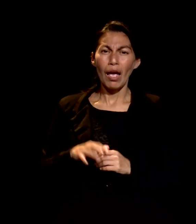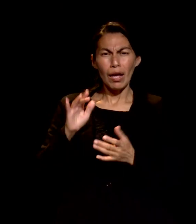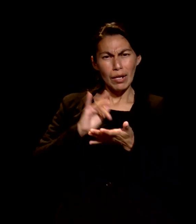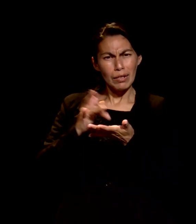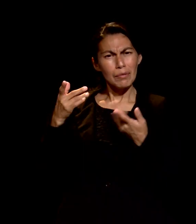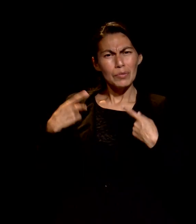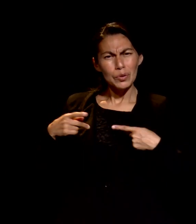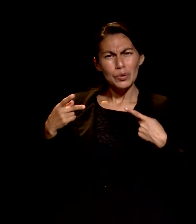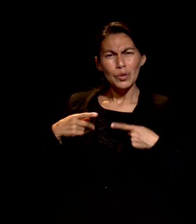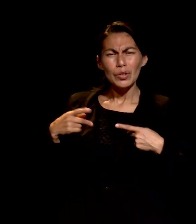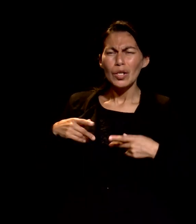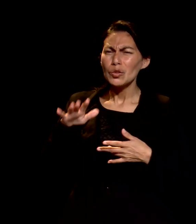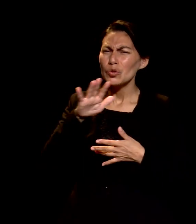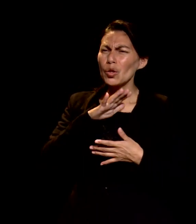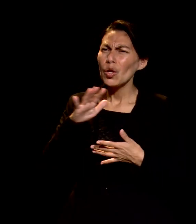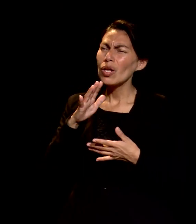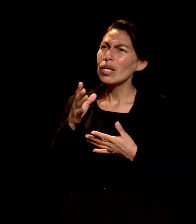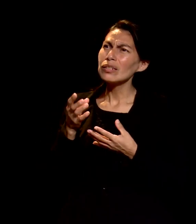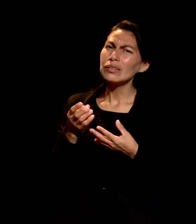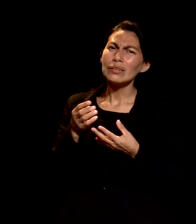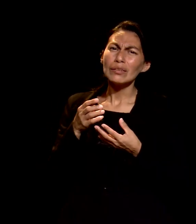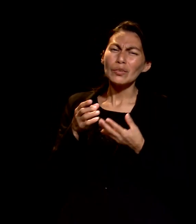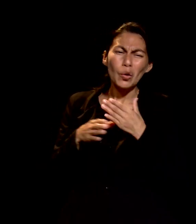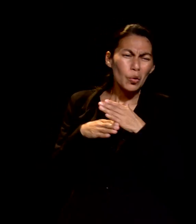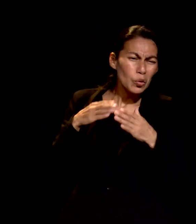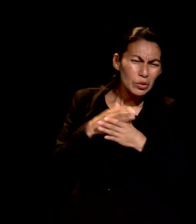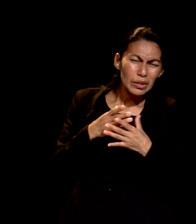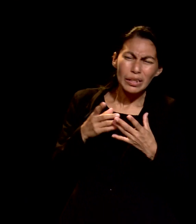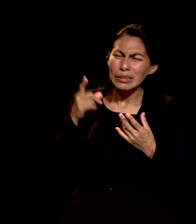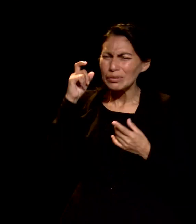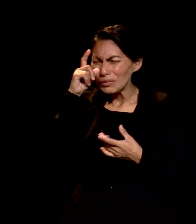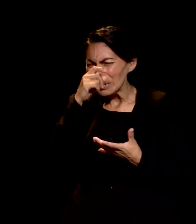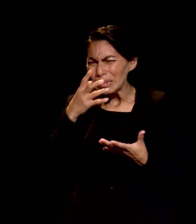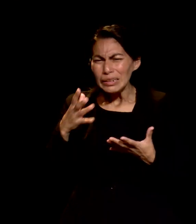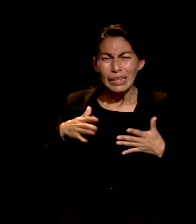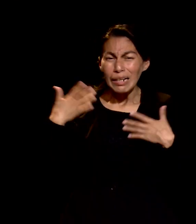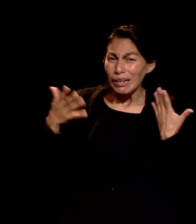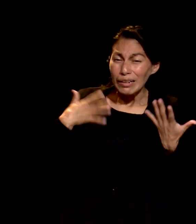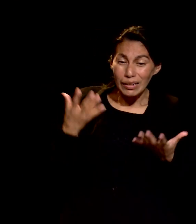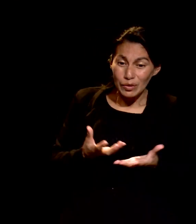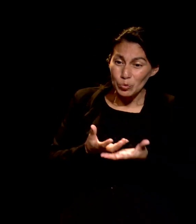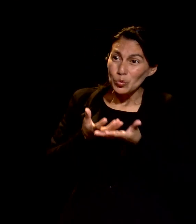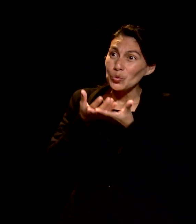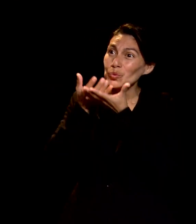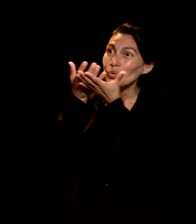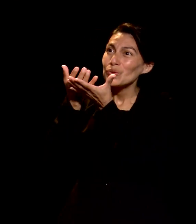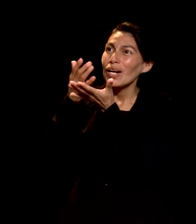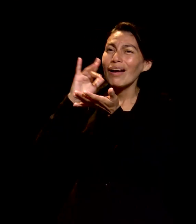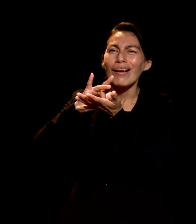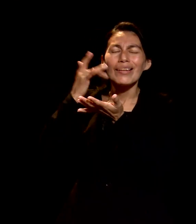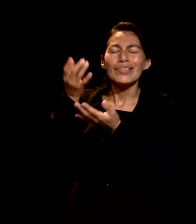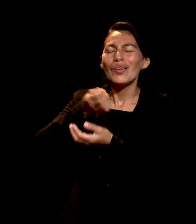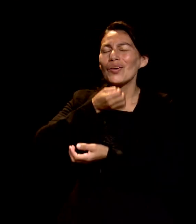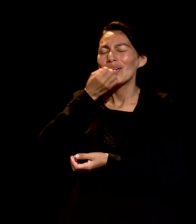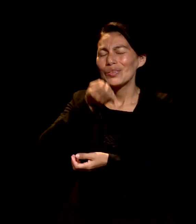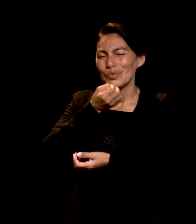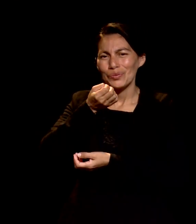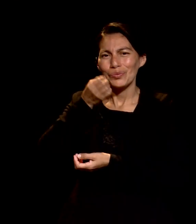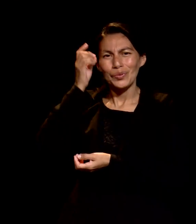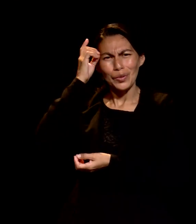a través de la oración. Porque Dios es vivo, Dios es real, Dios está